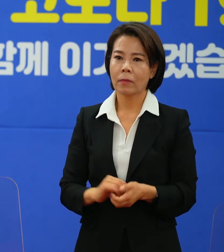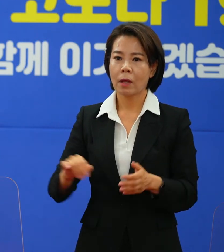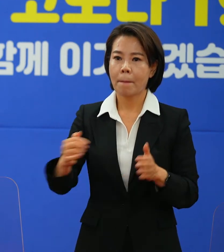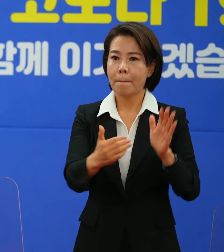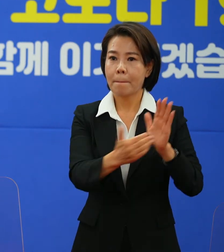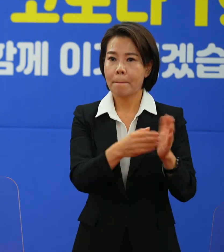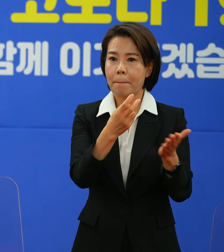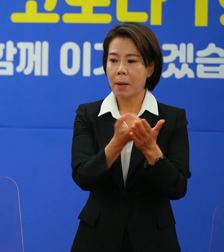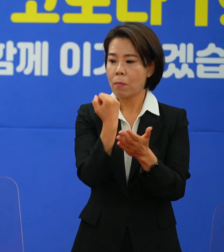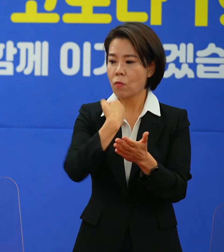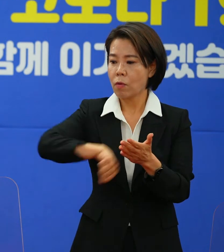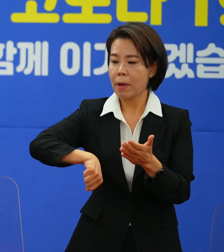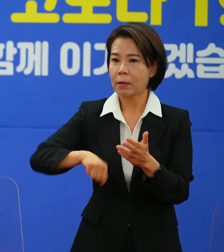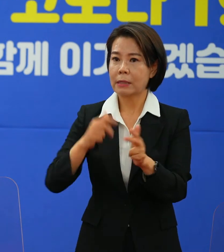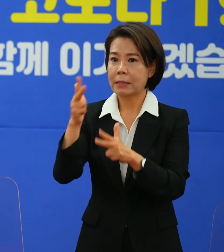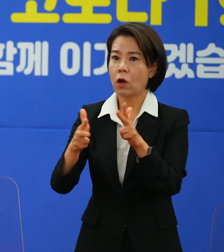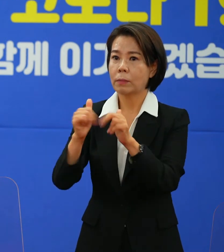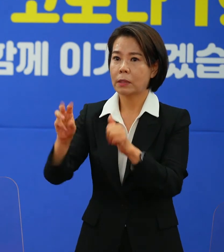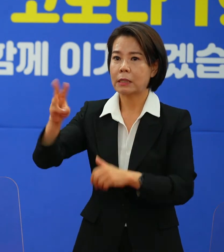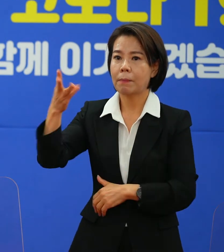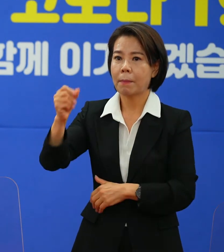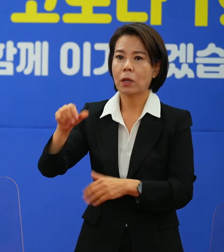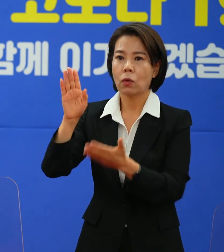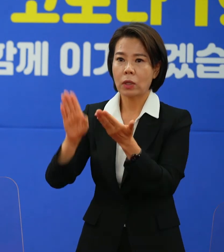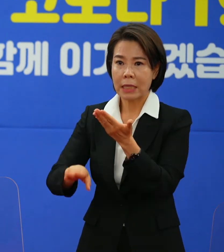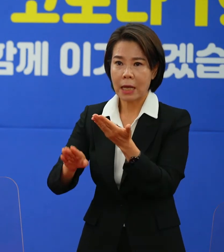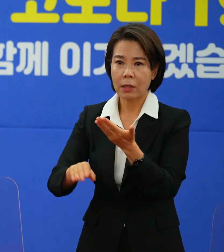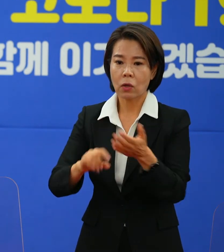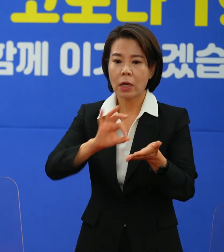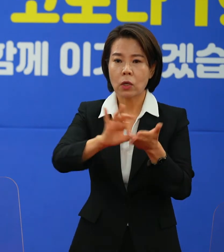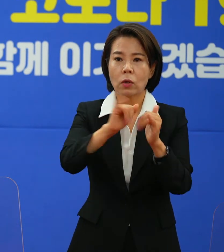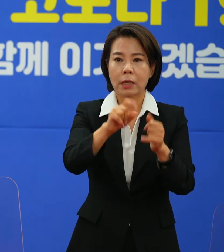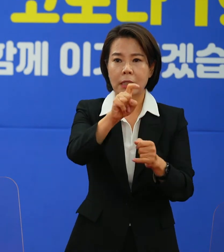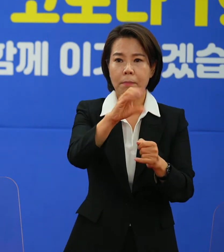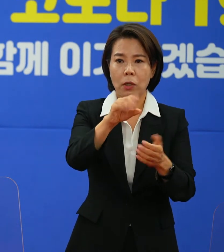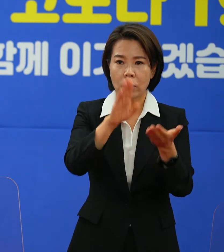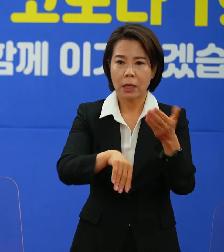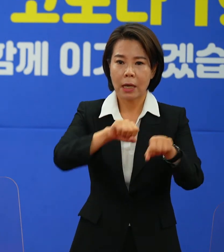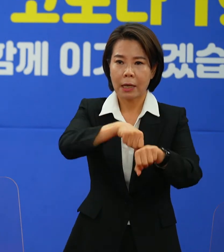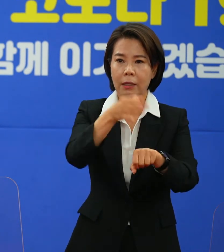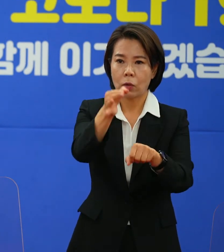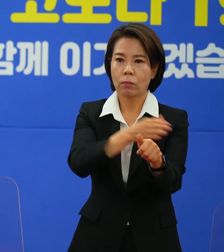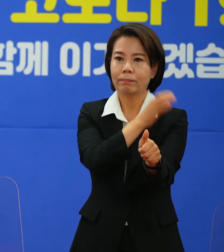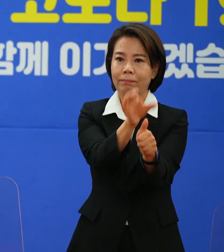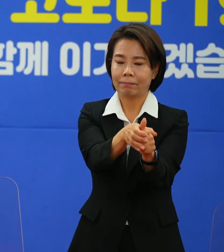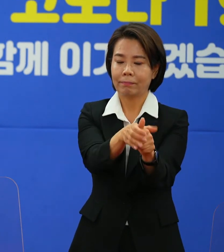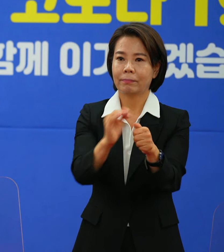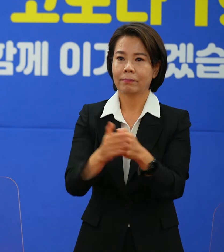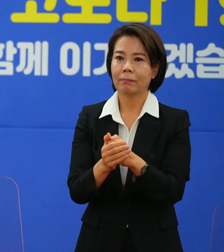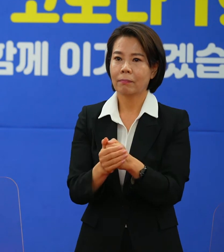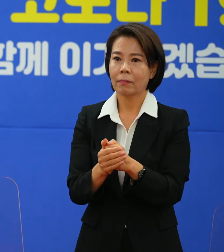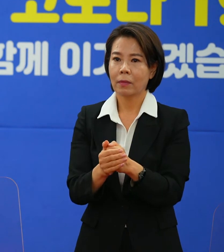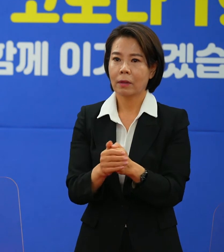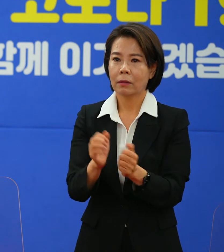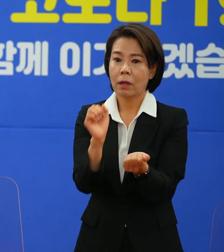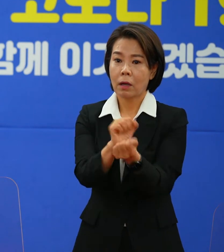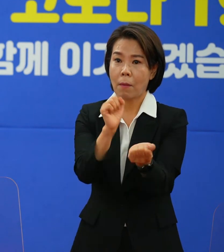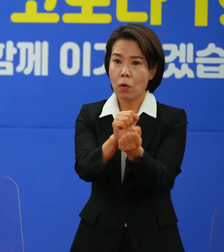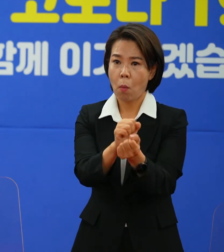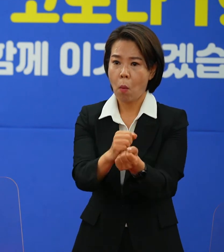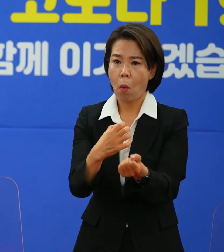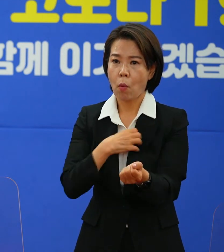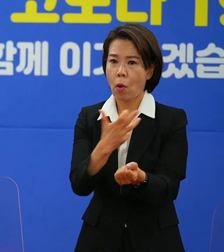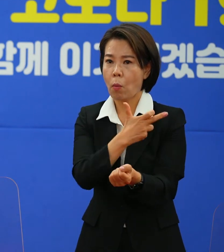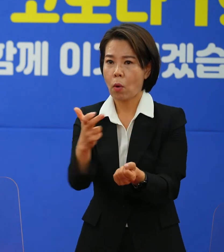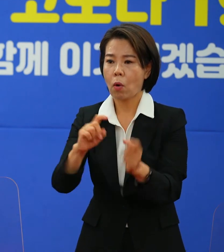방역수칙 위반 사업자는 300만 원 이하, 이용자는 10만 원 이하의 과태료가 부과됩니다. 감염 우려가 높은 경우